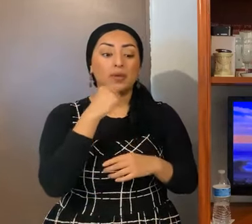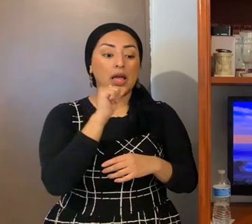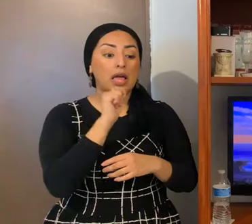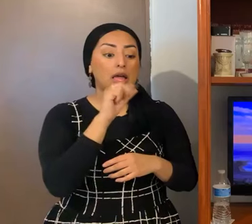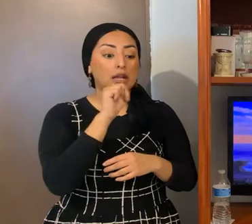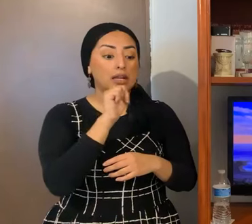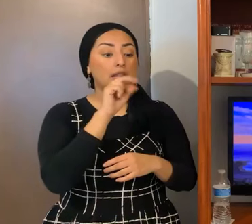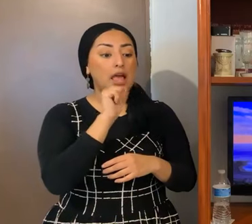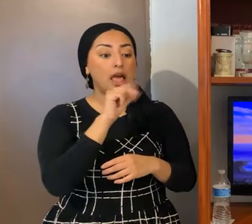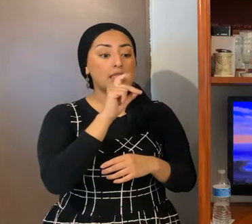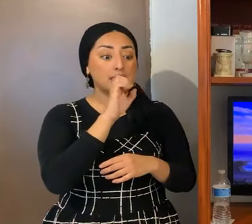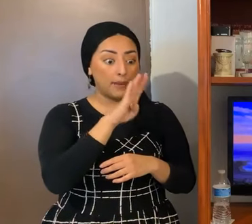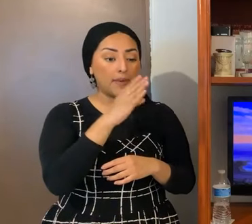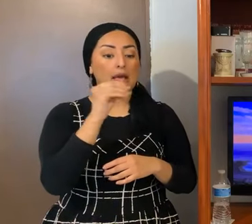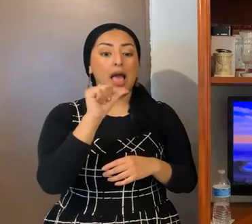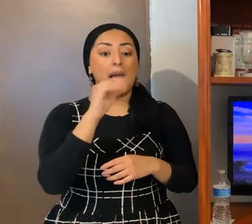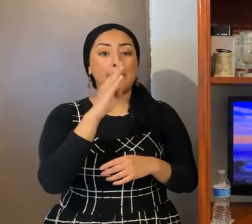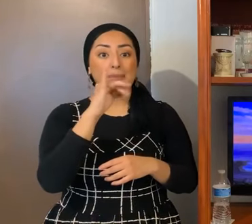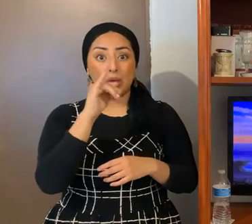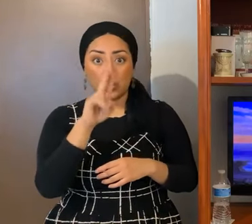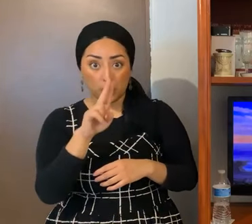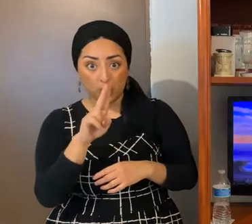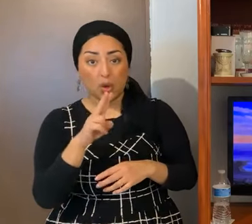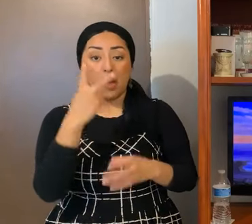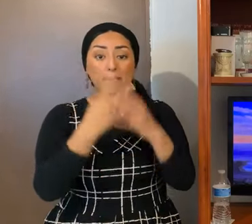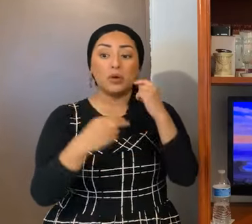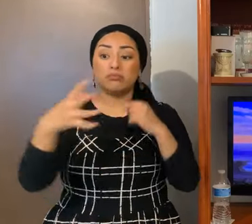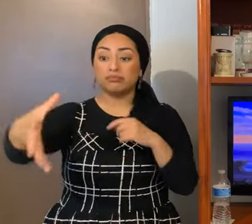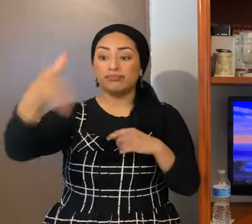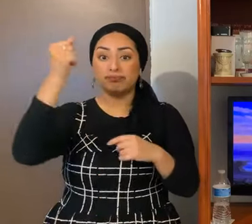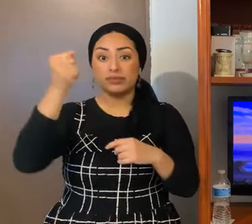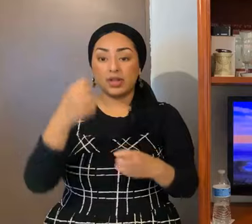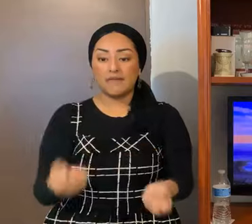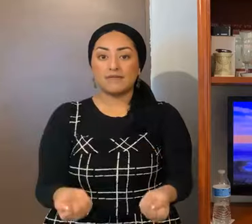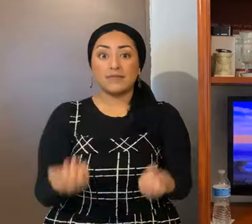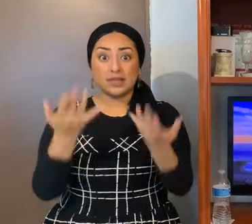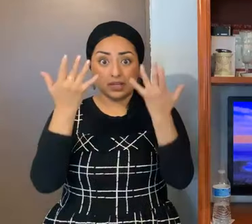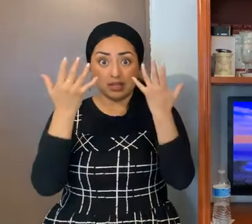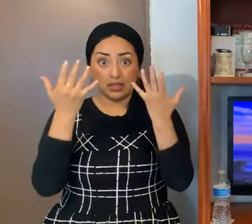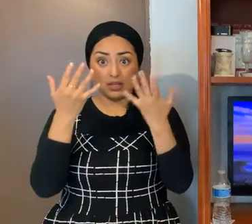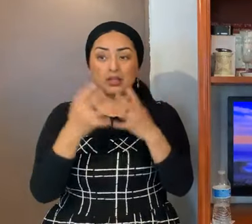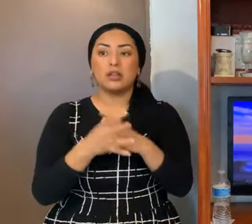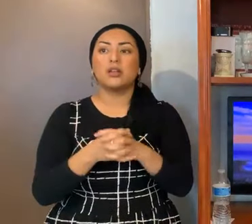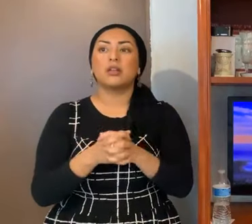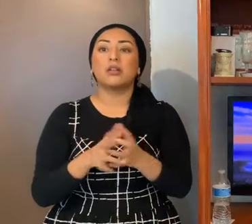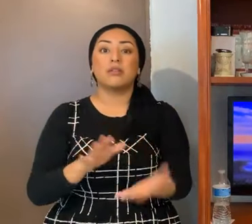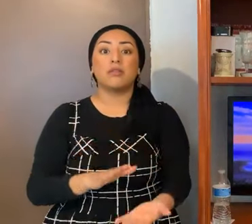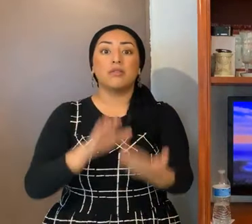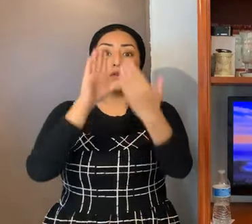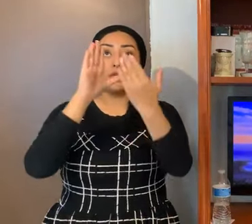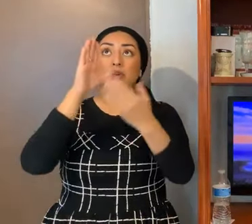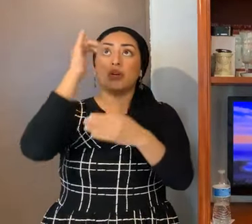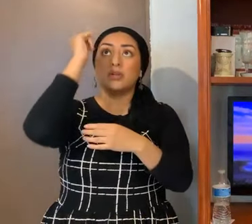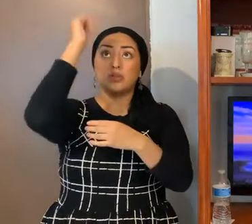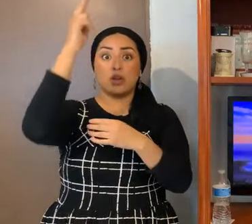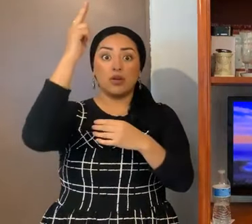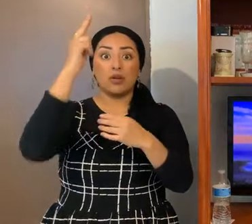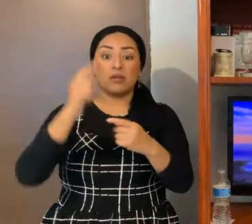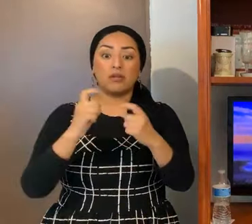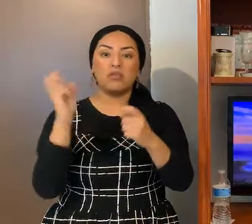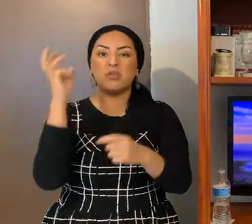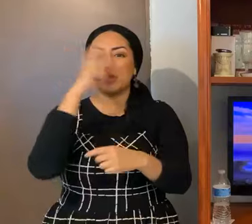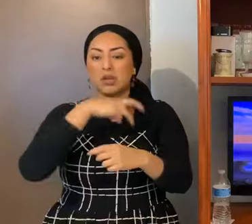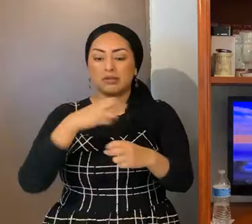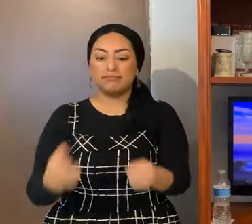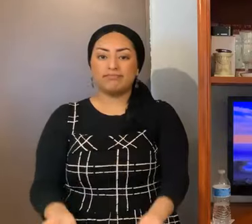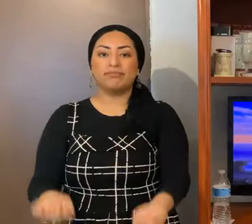Abiú, hijos de Aarón, tomaron cada uno su incensario y pusieron en ellos fuego, sobre el cual pusieron incienso, y delante de Yahweh ofrecieron fuego